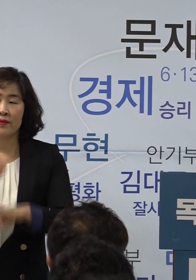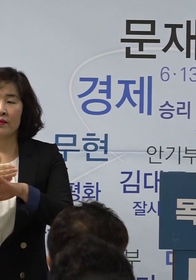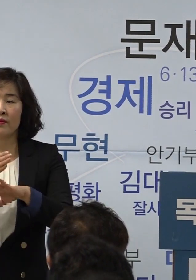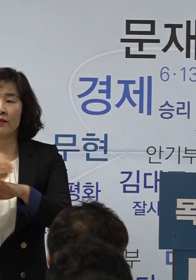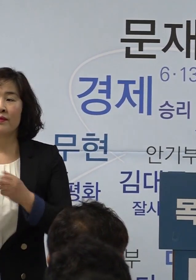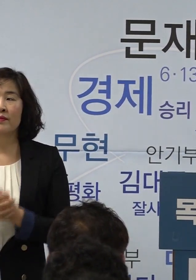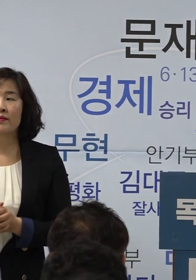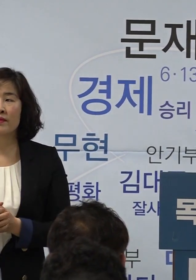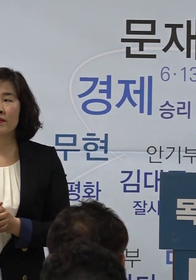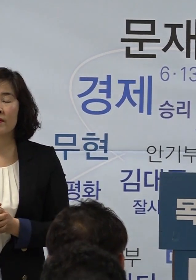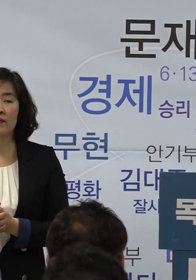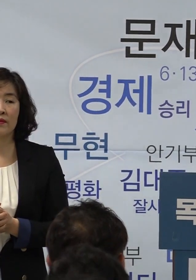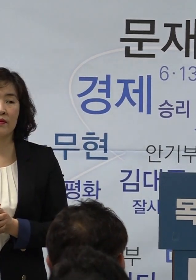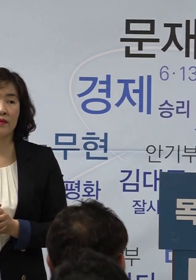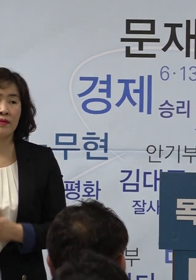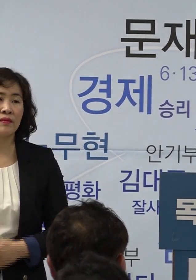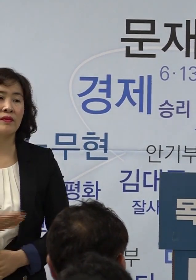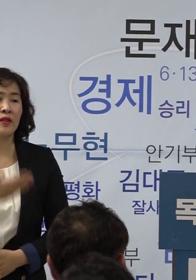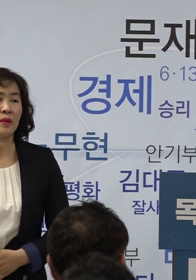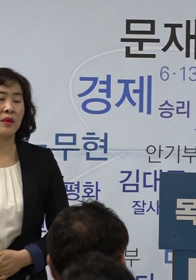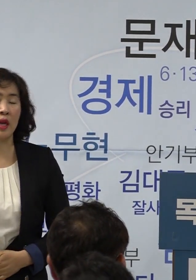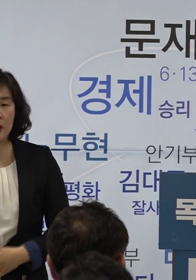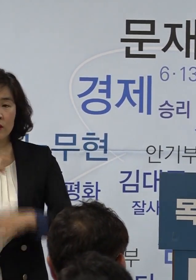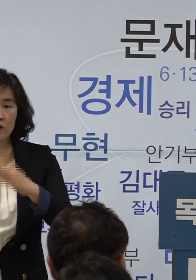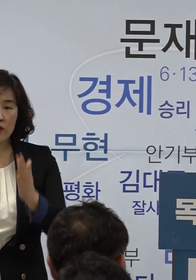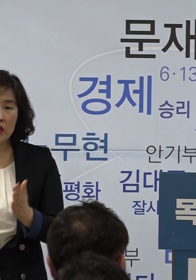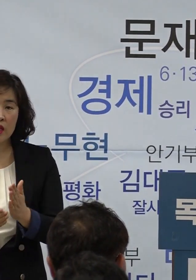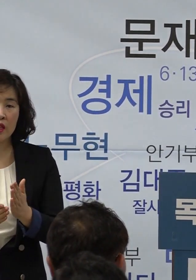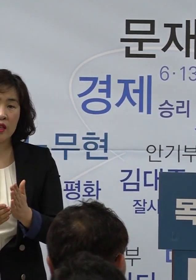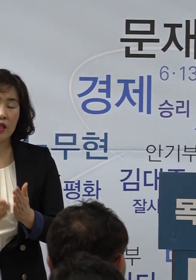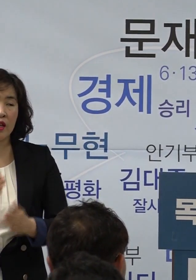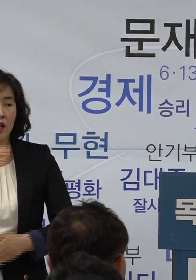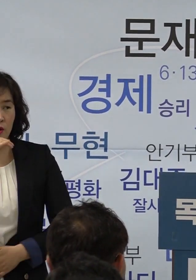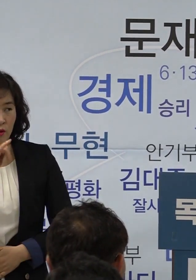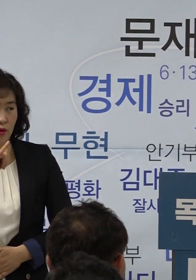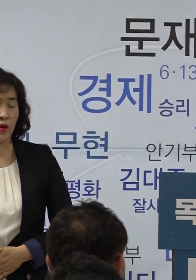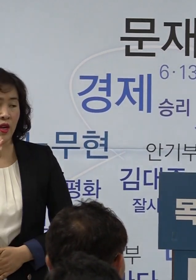감사합니다. 외롭게 외롭게 정말 민주당 깃발을 홀로 지켜온